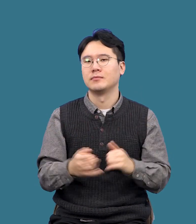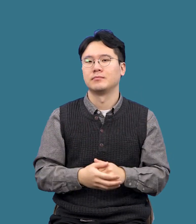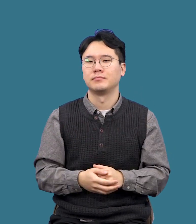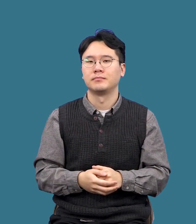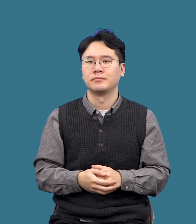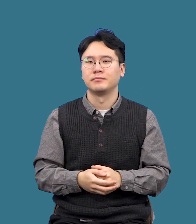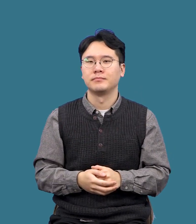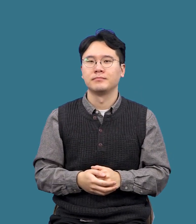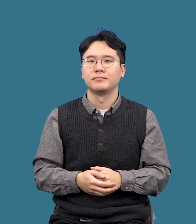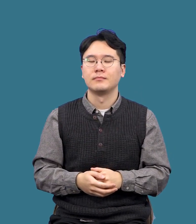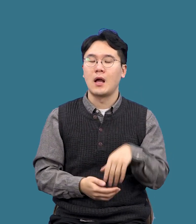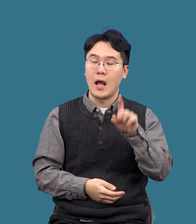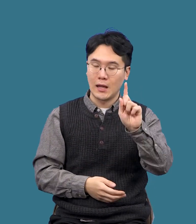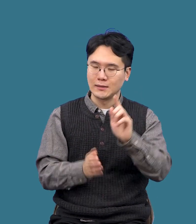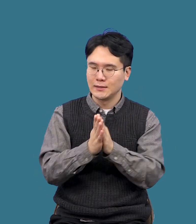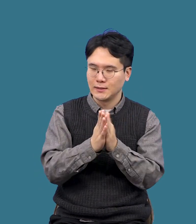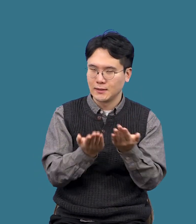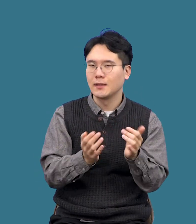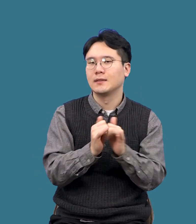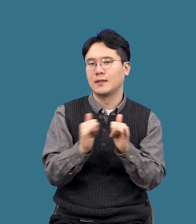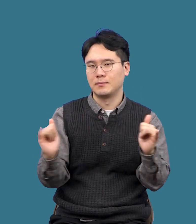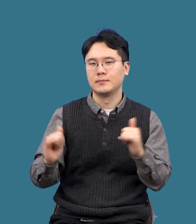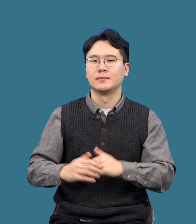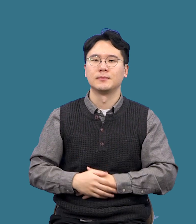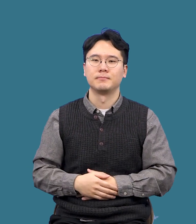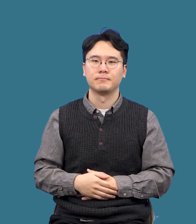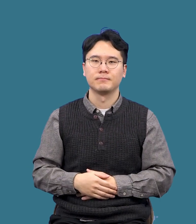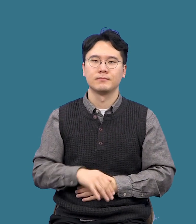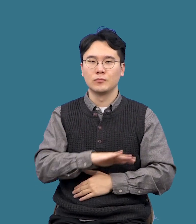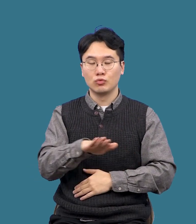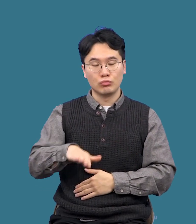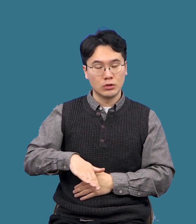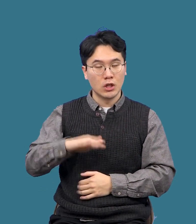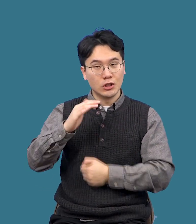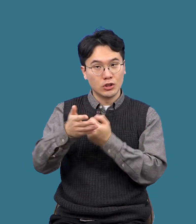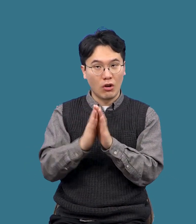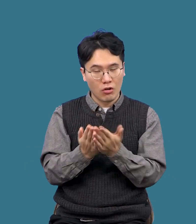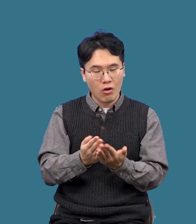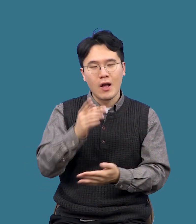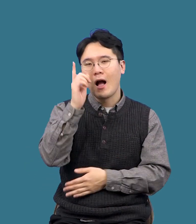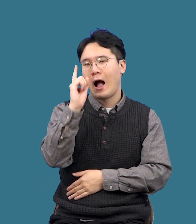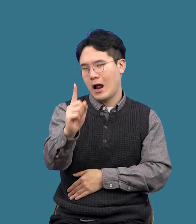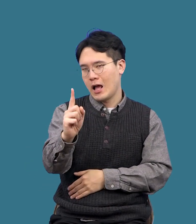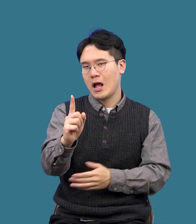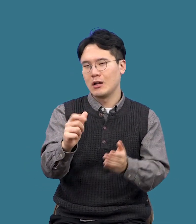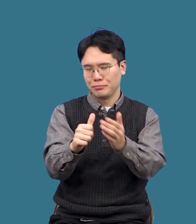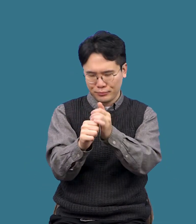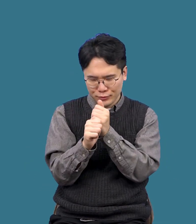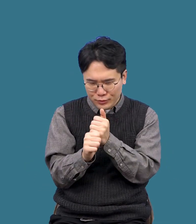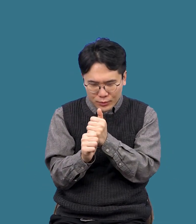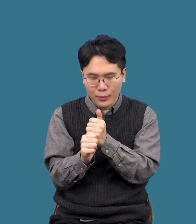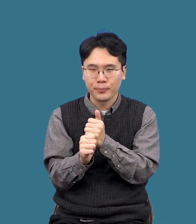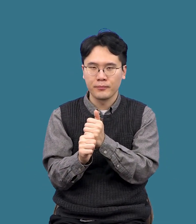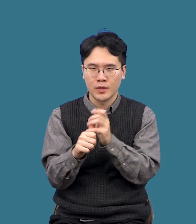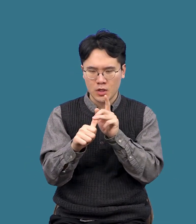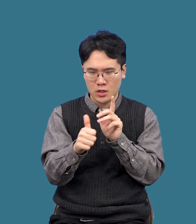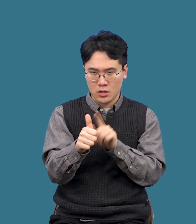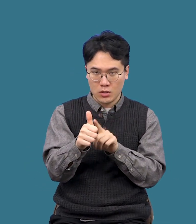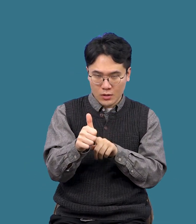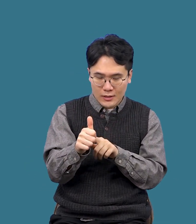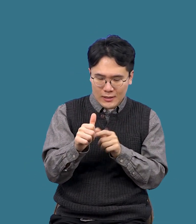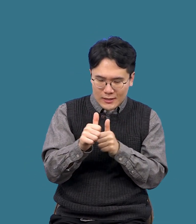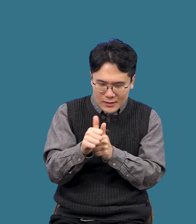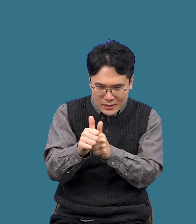the book, 한 책의 사람들. 우리는 성경 한 권을 붙들고 거기에서 우리의 삶을 살아야 한다는